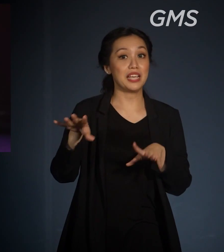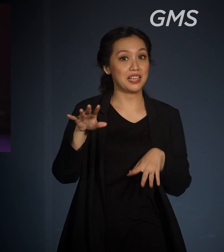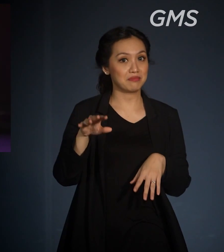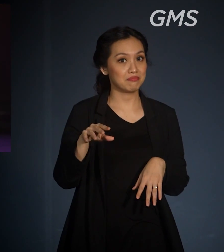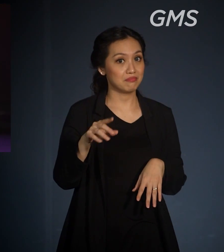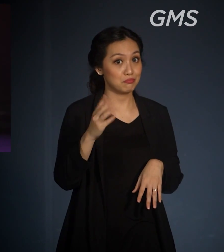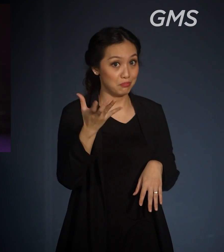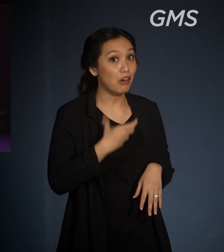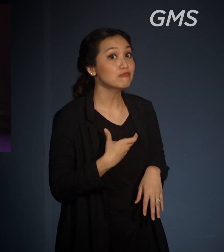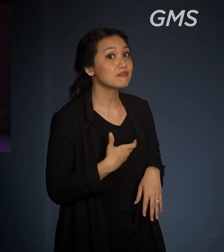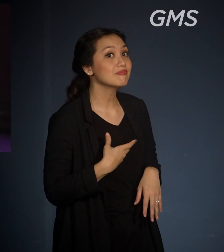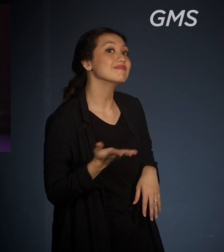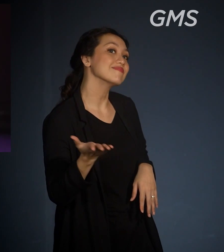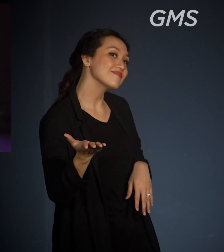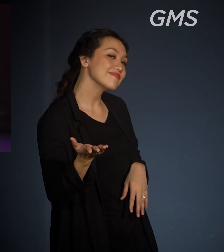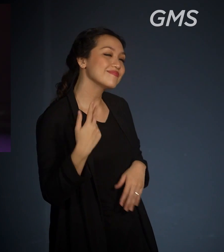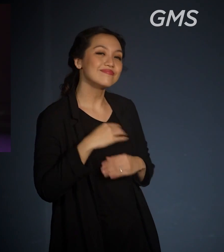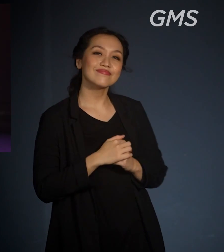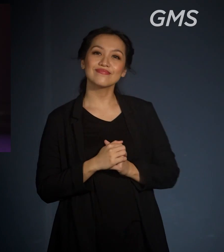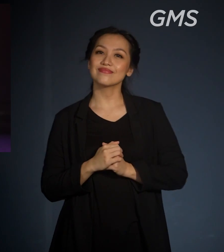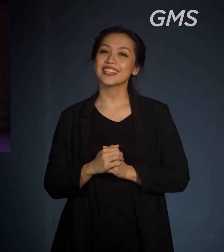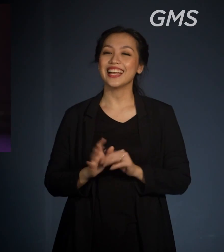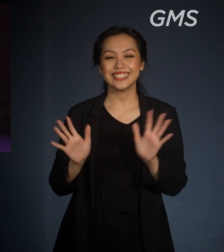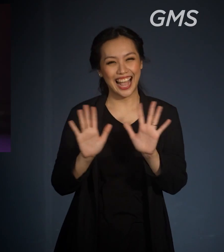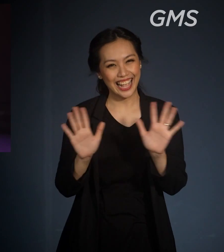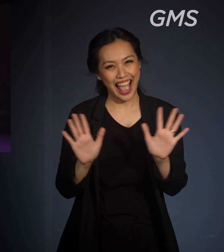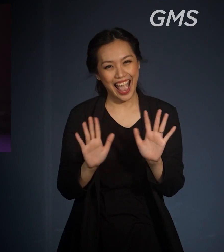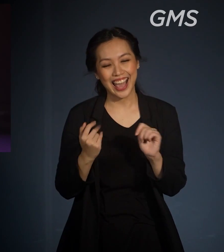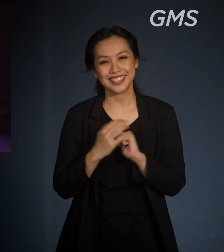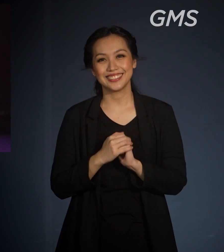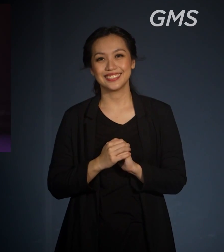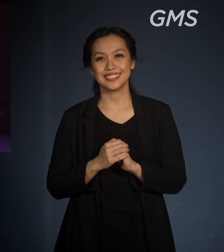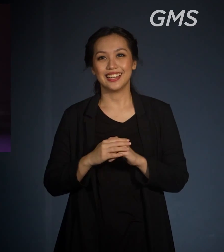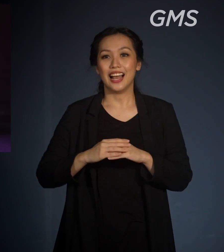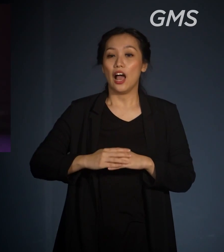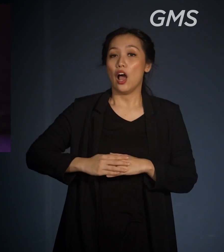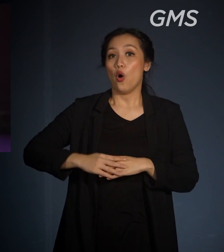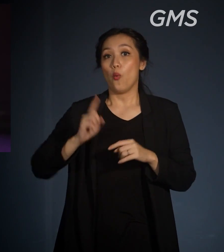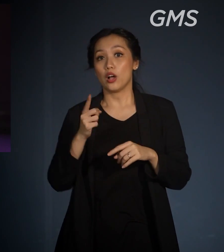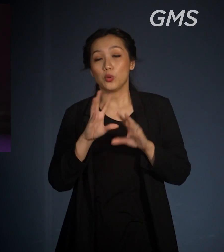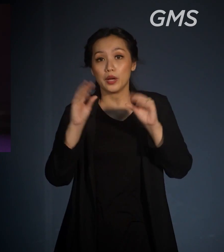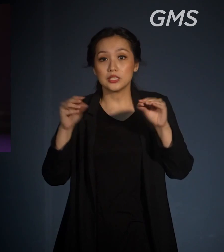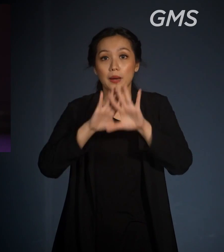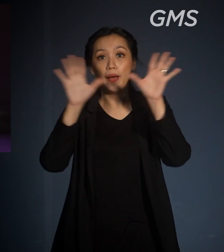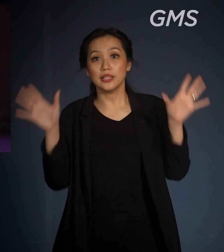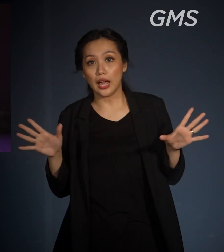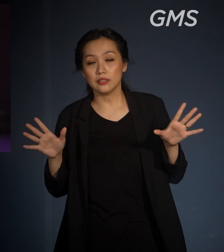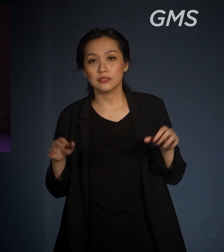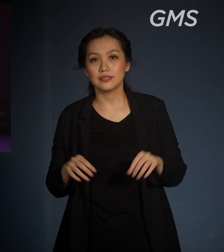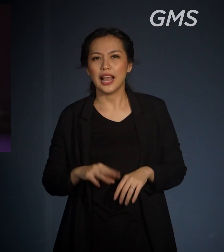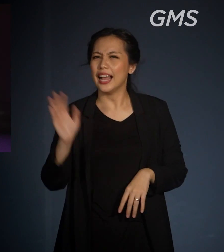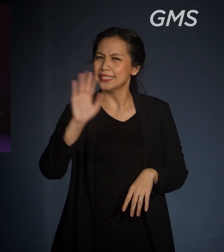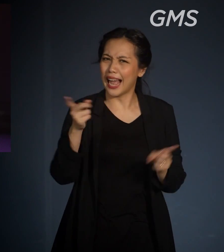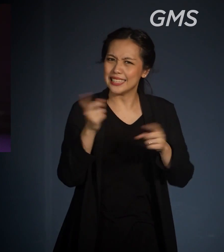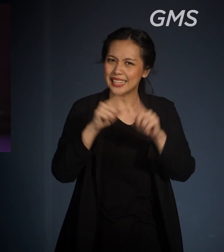nggak, saudara? Jangan, itulah sebabnya semakin sibuk itu nggak boleh dijadikan alasan